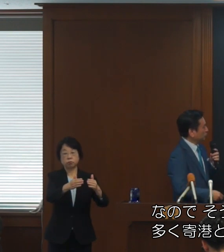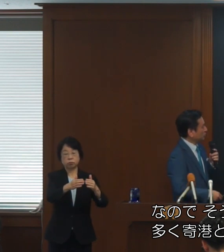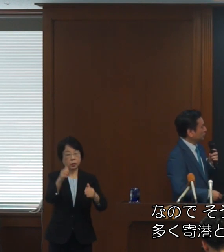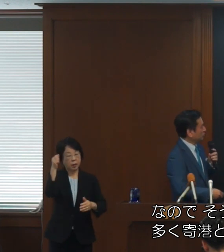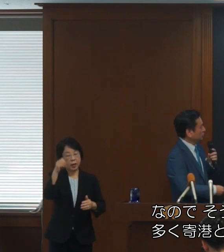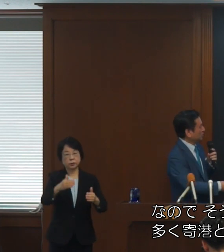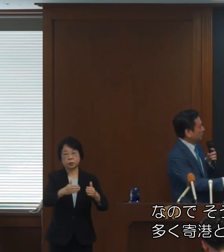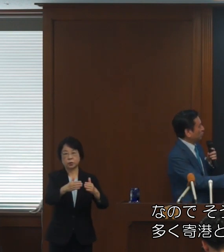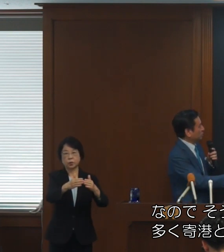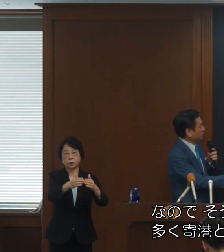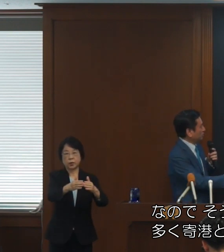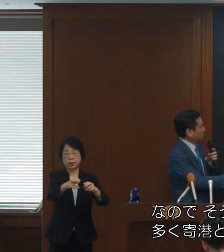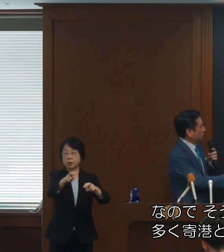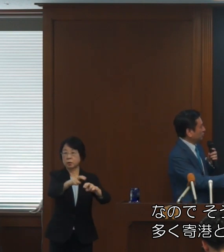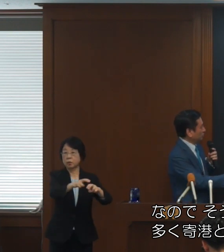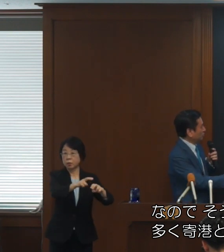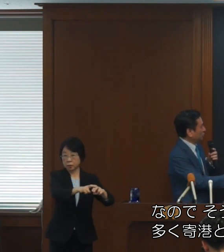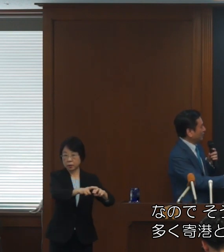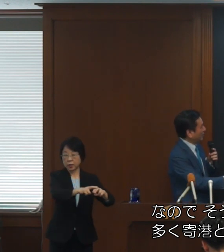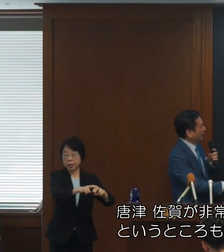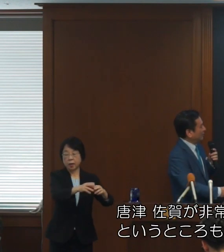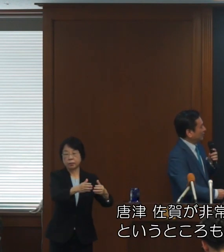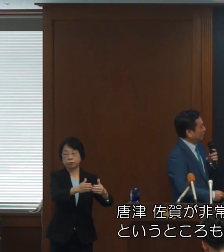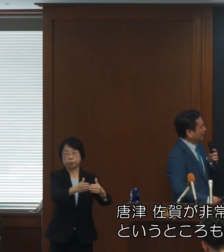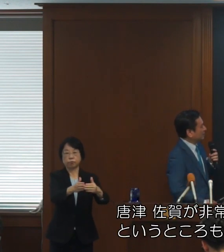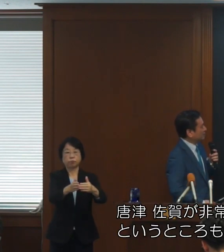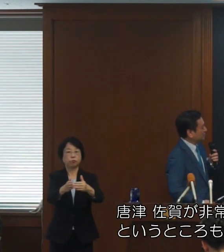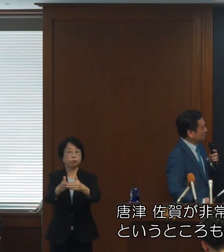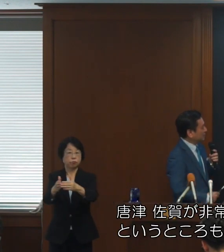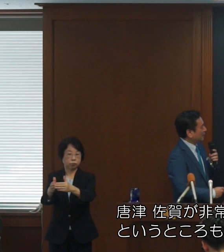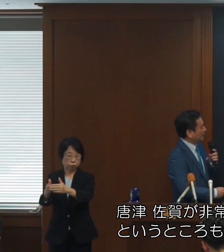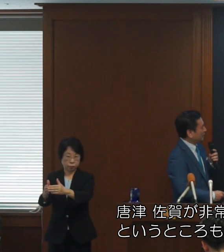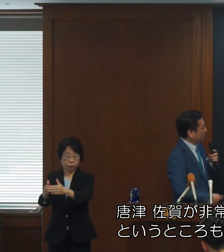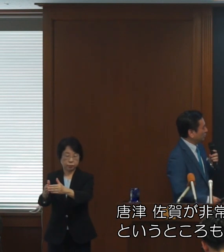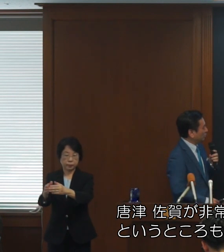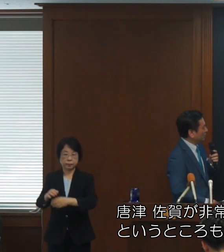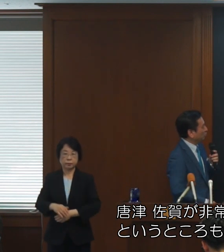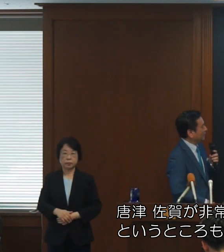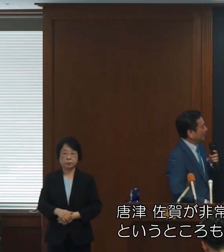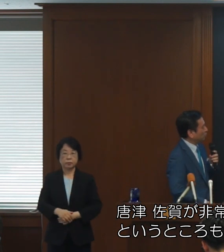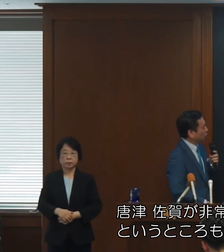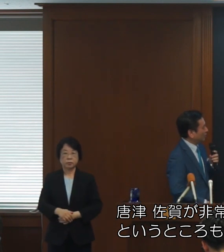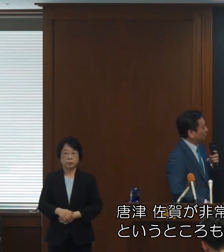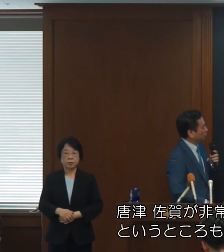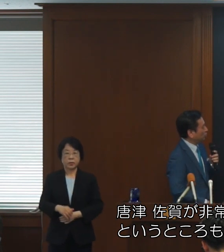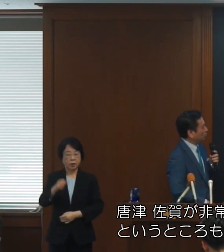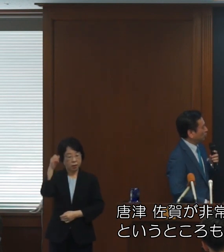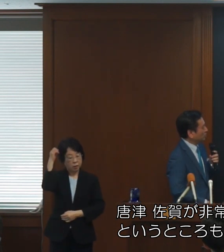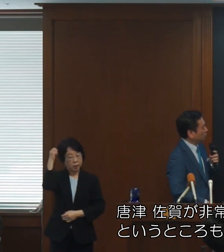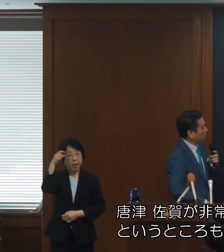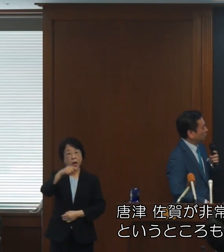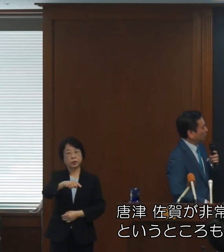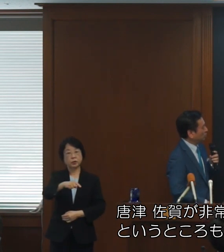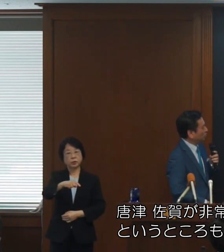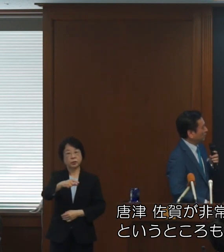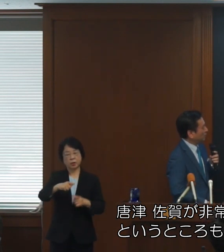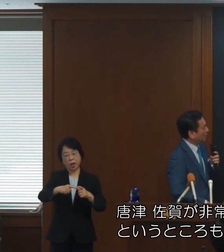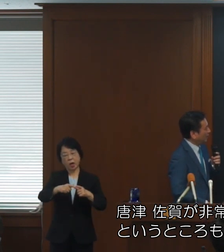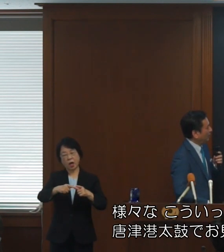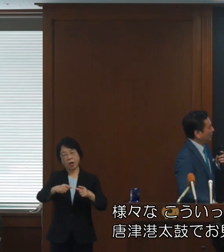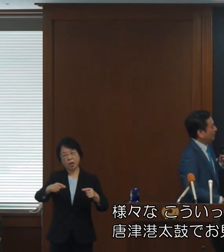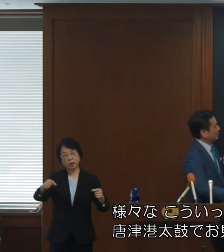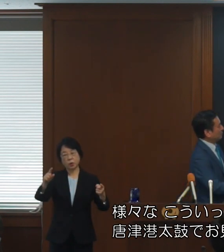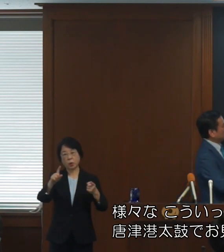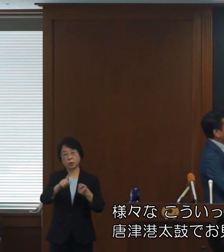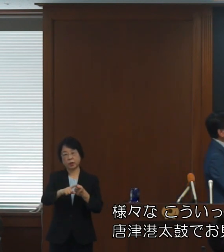多く気候ということで唐津坂が非常に日本的なところだというところも非常に評判を